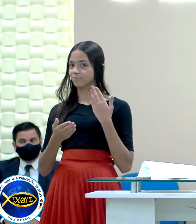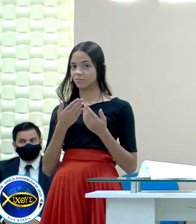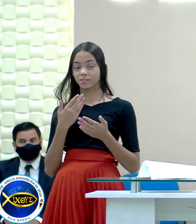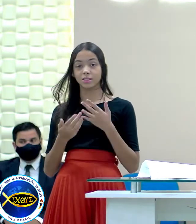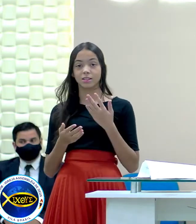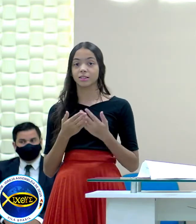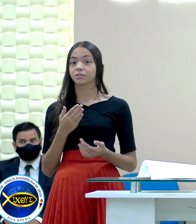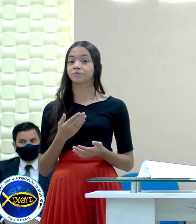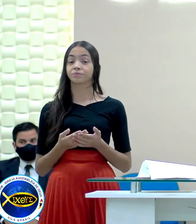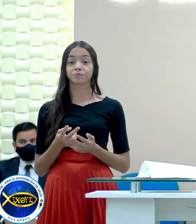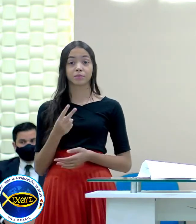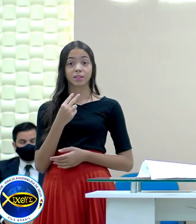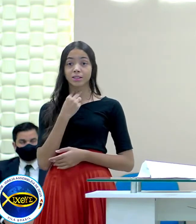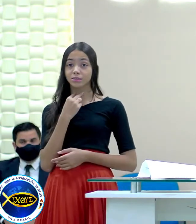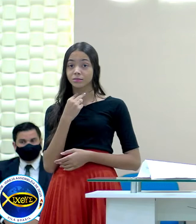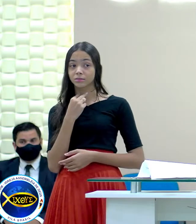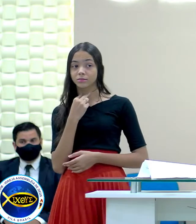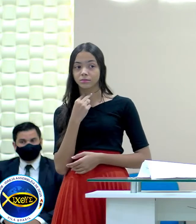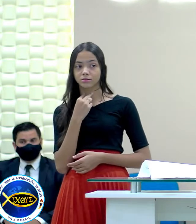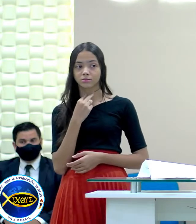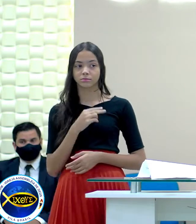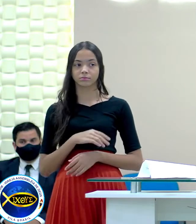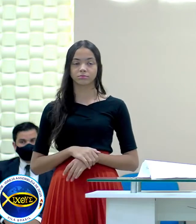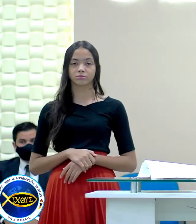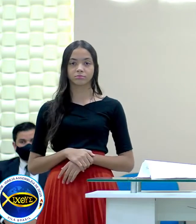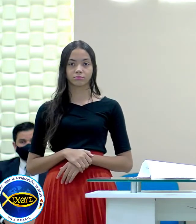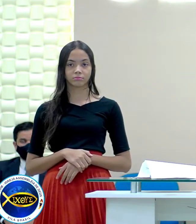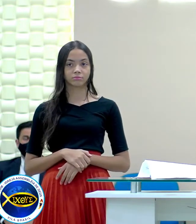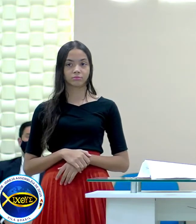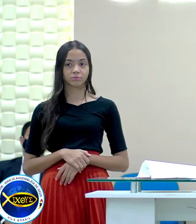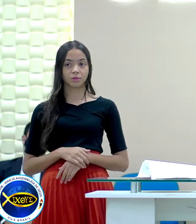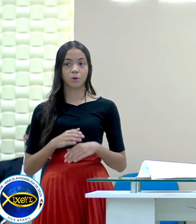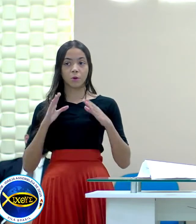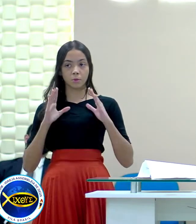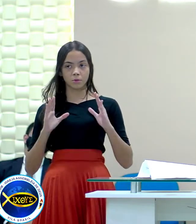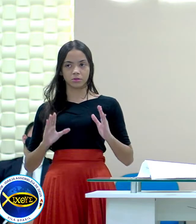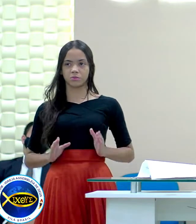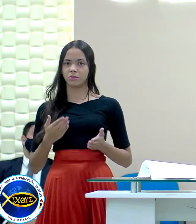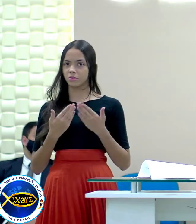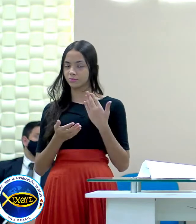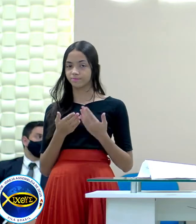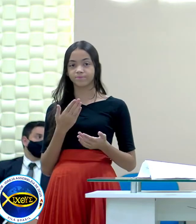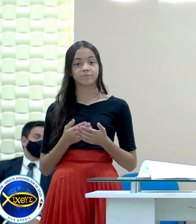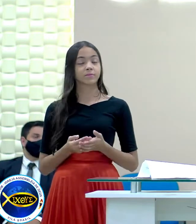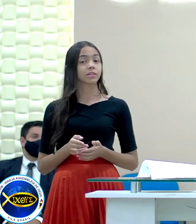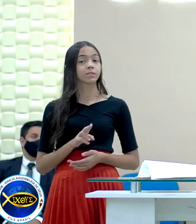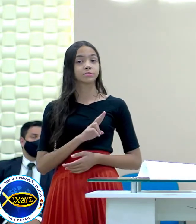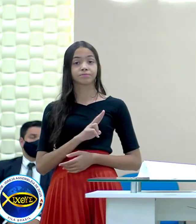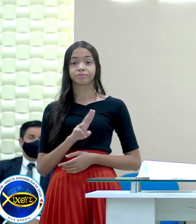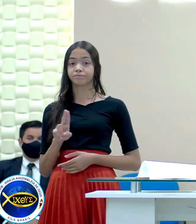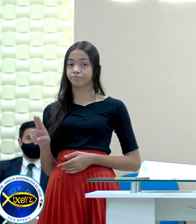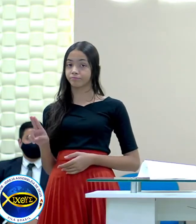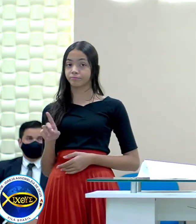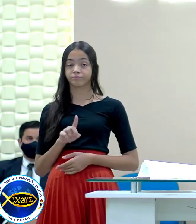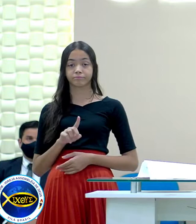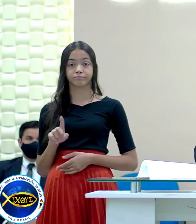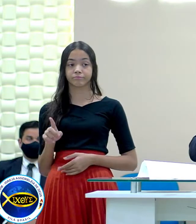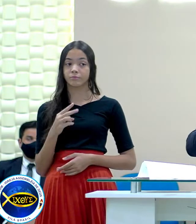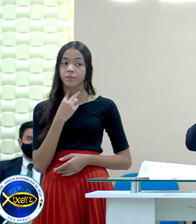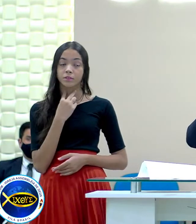pode se portar de qualquer maneira. Não pode. Por que não pode, pastor? Porque ela